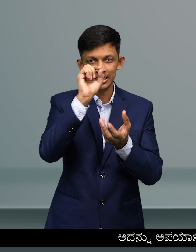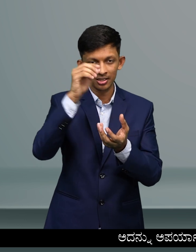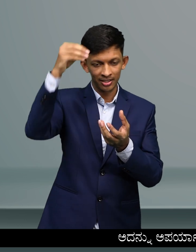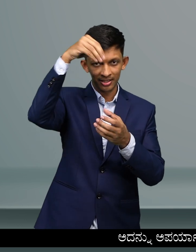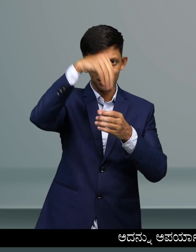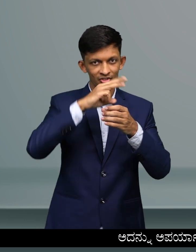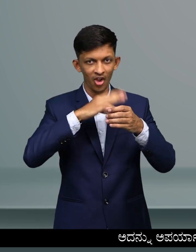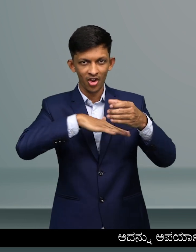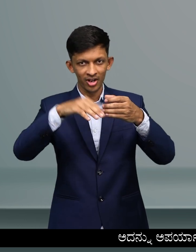ಕರೆಯಲಾಗುತ್ತದೆ.